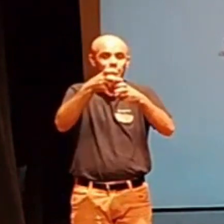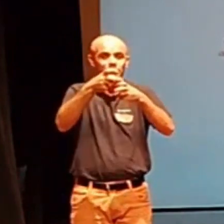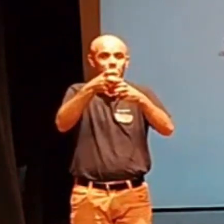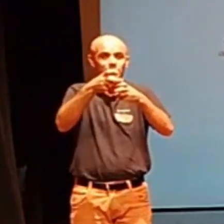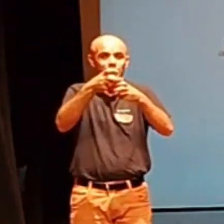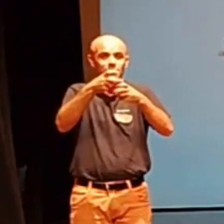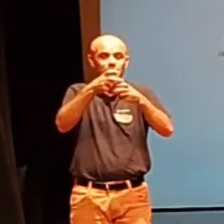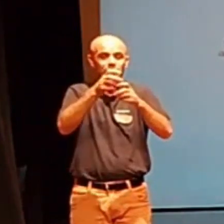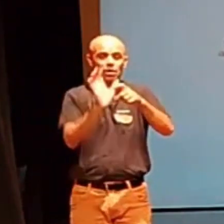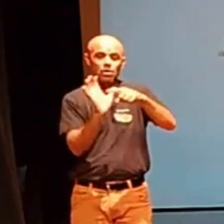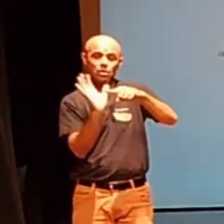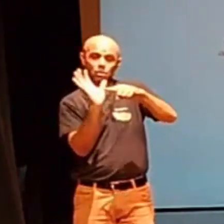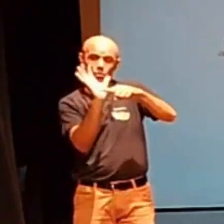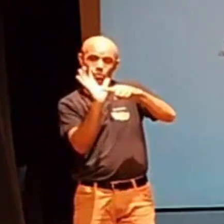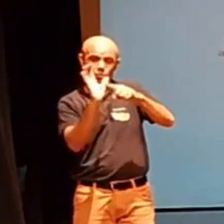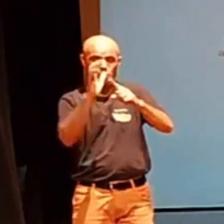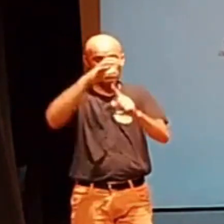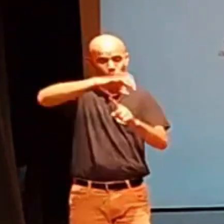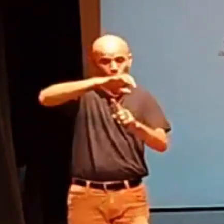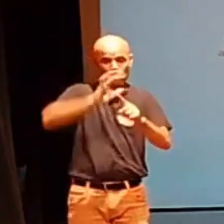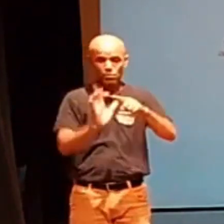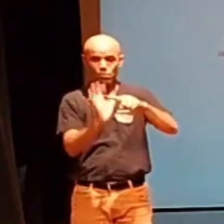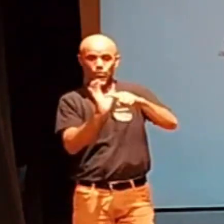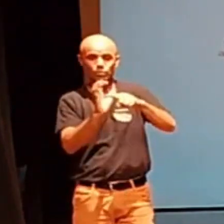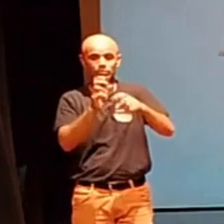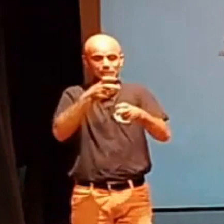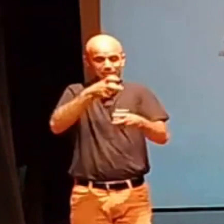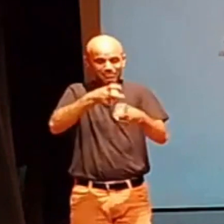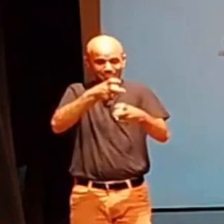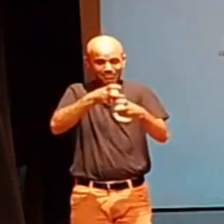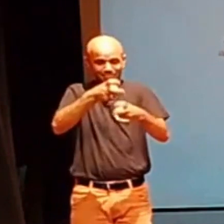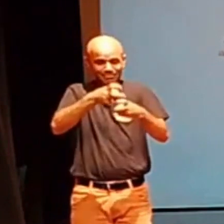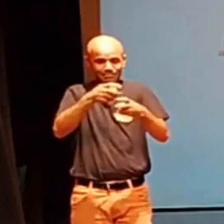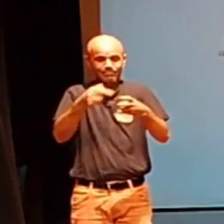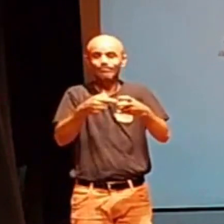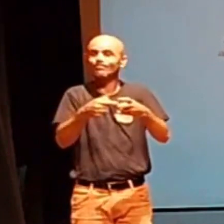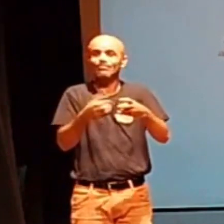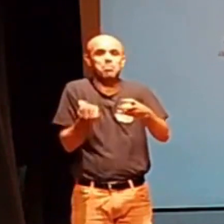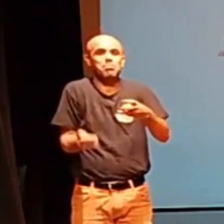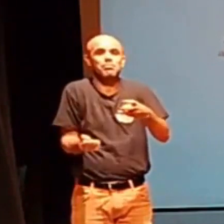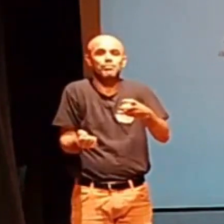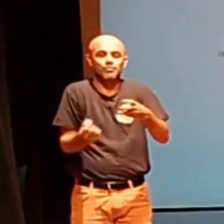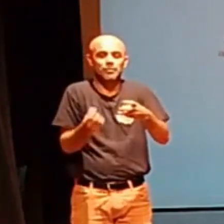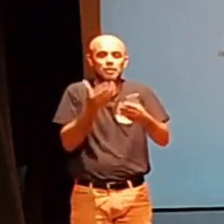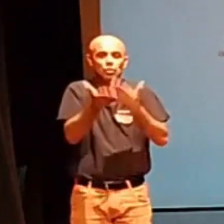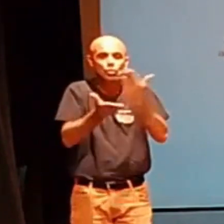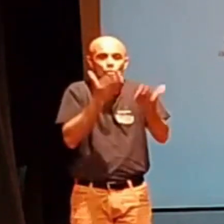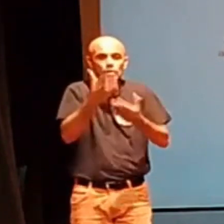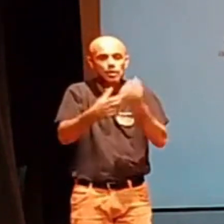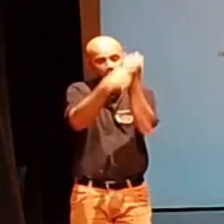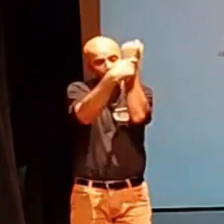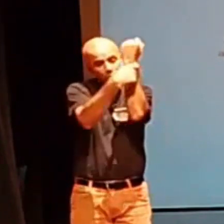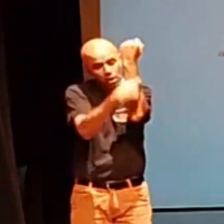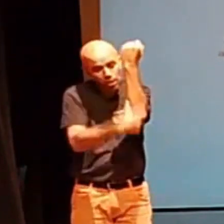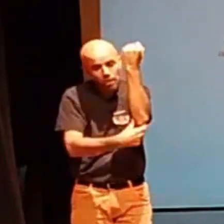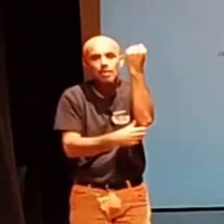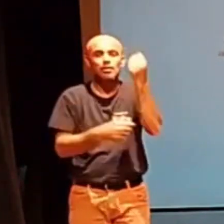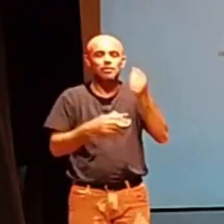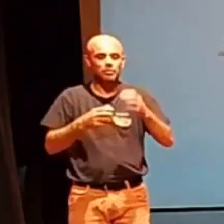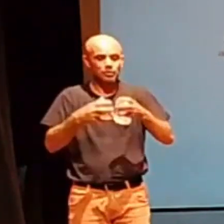sendo influenciadas por essa sobrecarga. E aí, se eu não trato esse paciente, se eu não trato